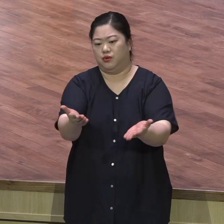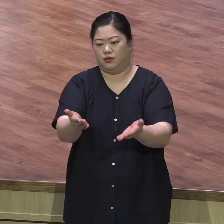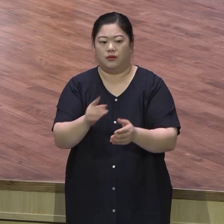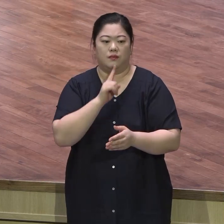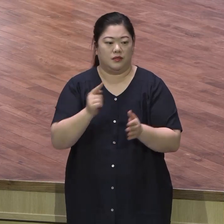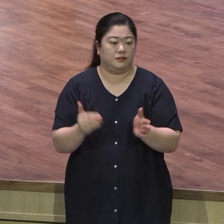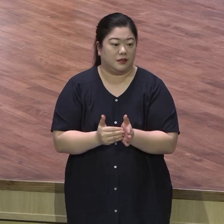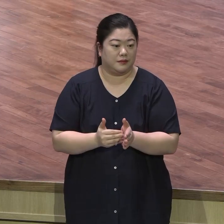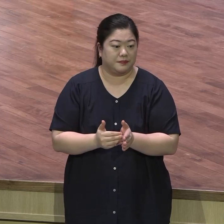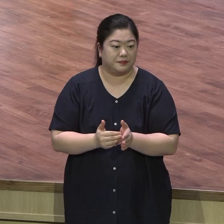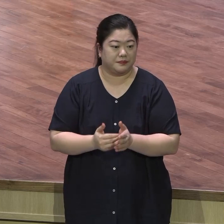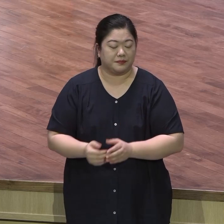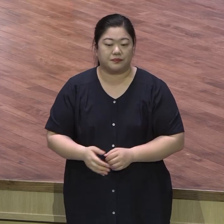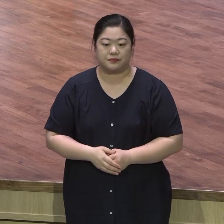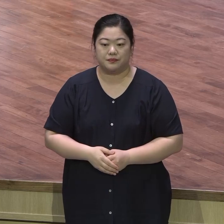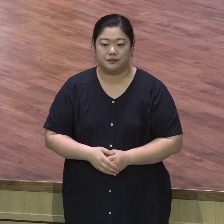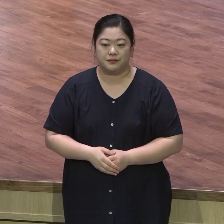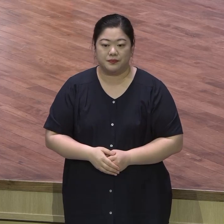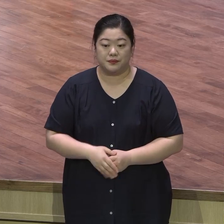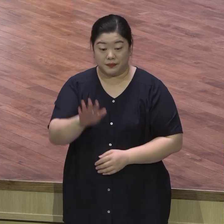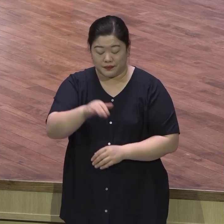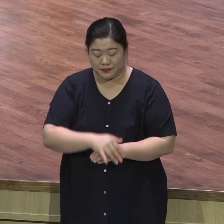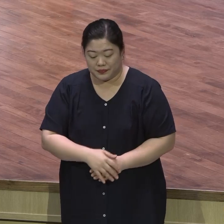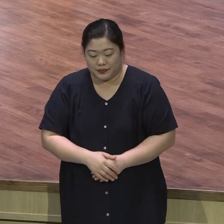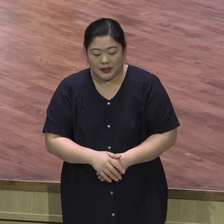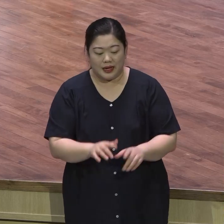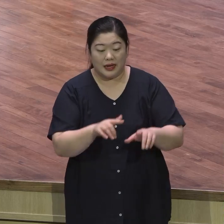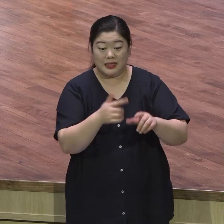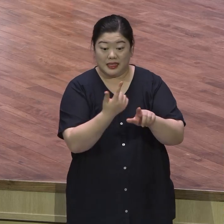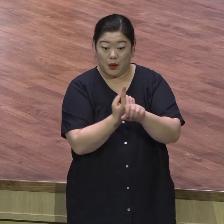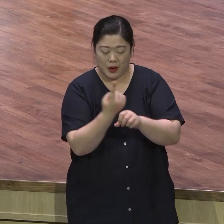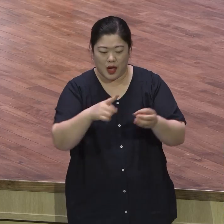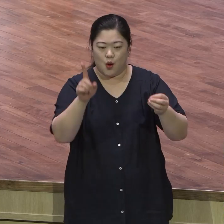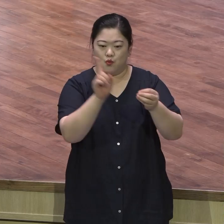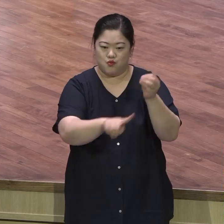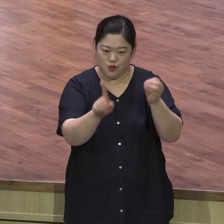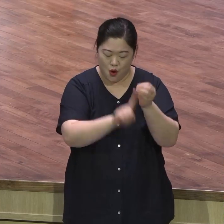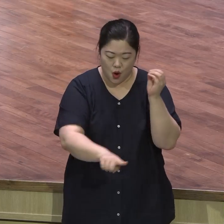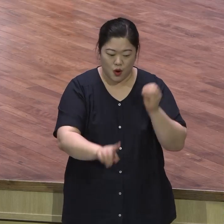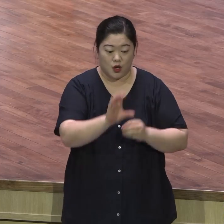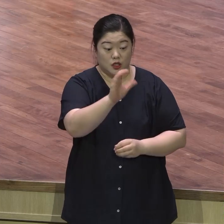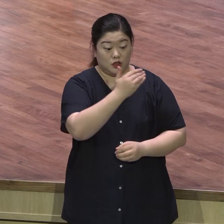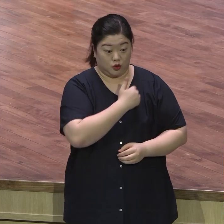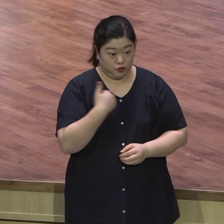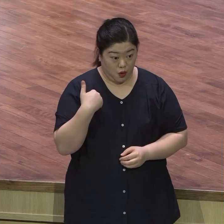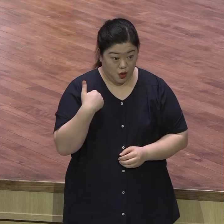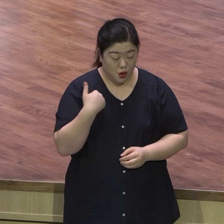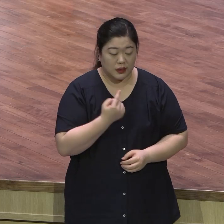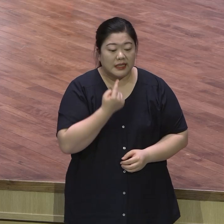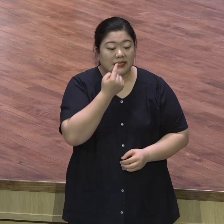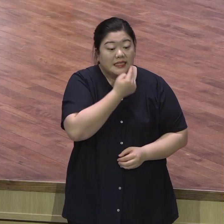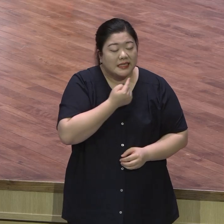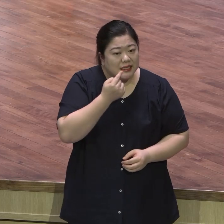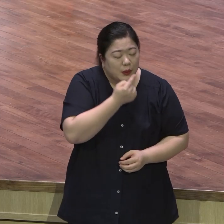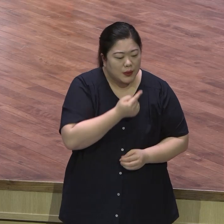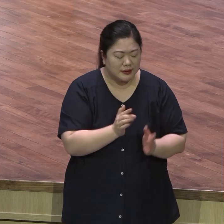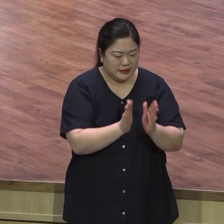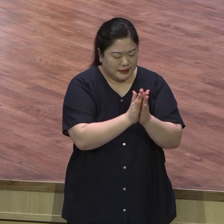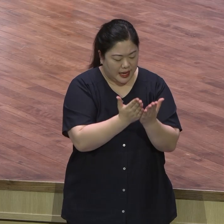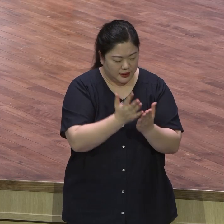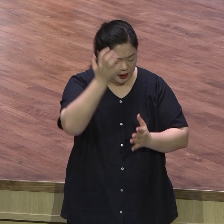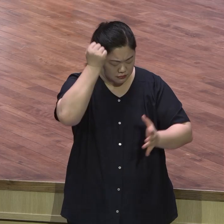기독교는요. 이론의 종교가 아니에요. 기독교는 처음의 종교예요. 이런 것을,